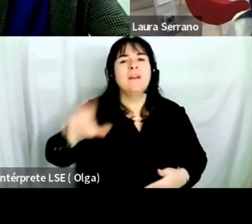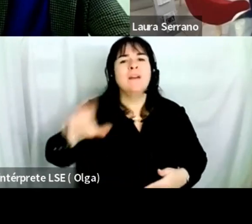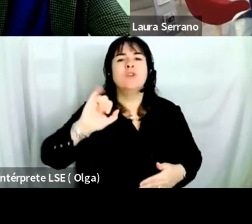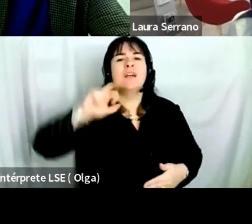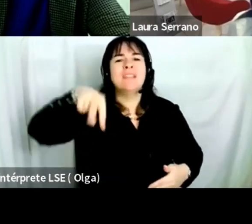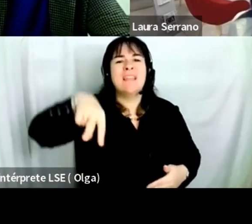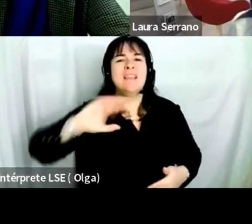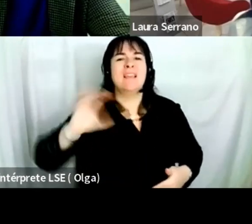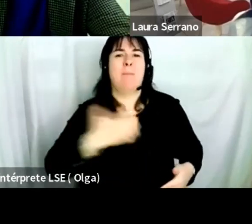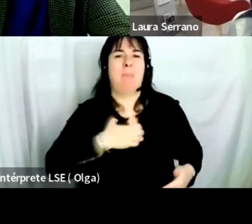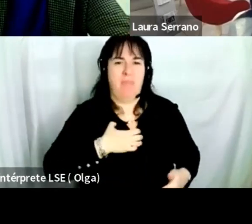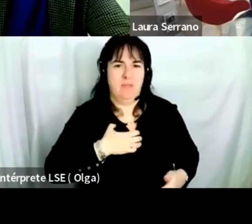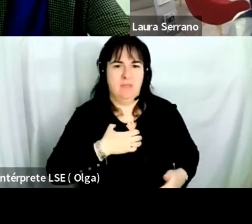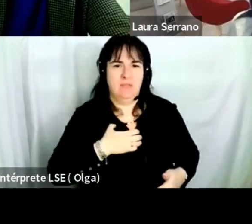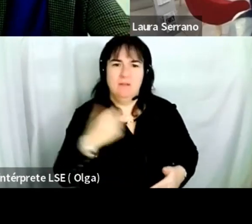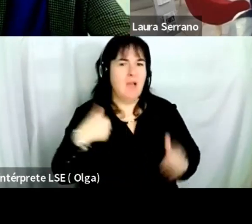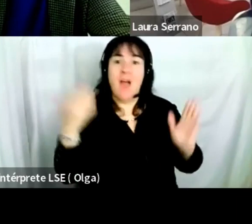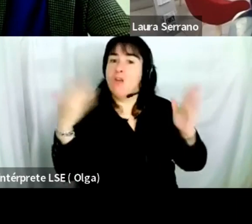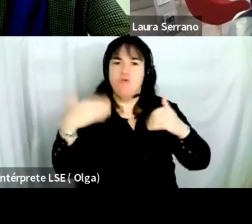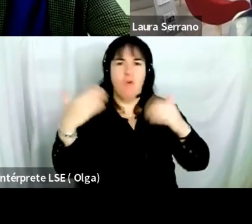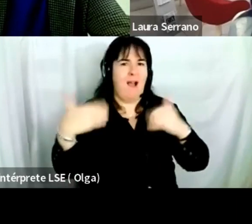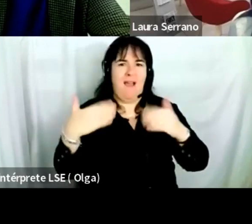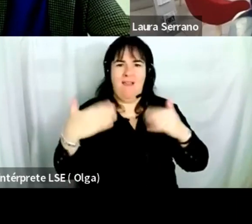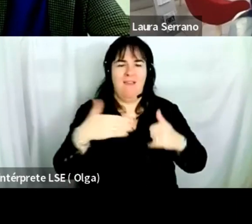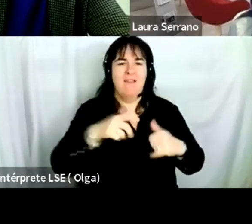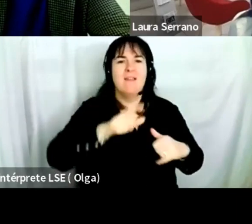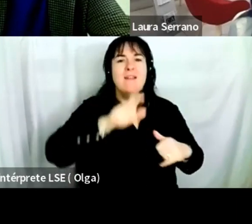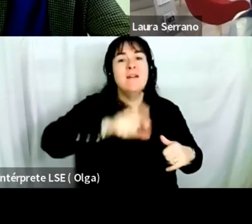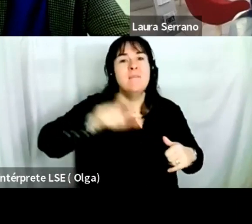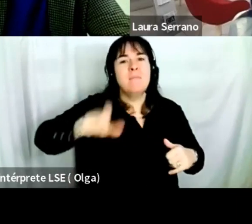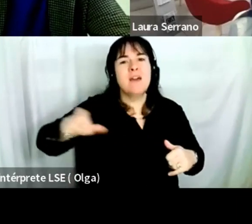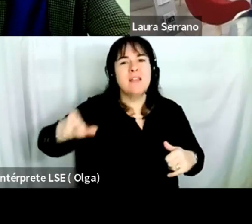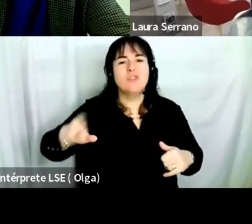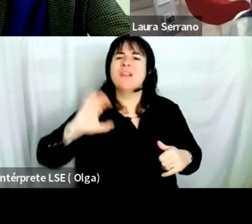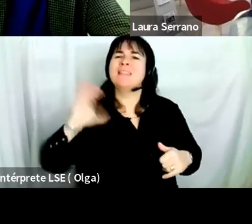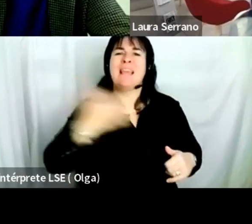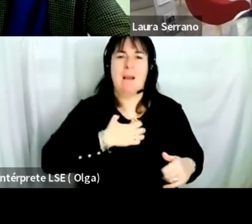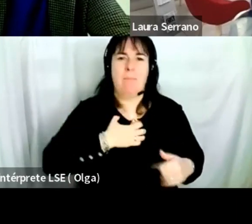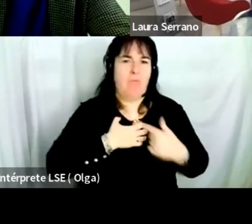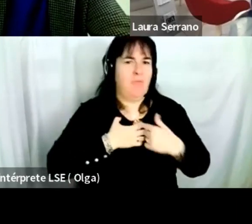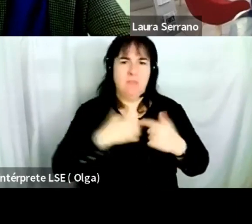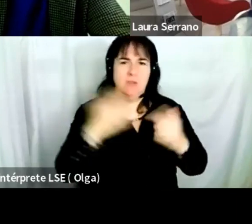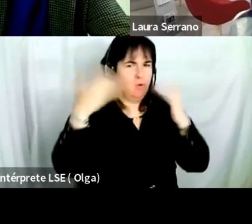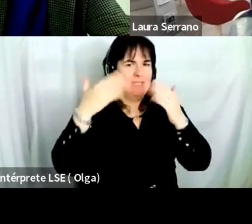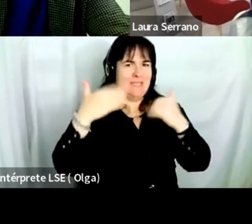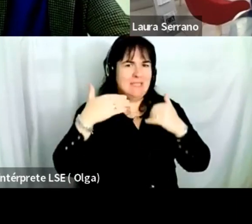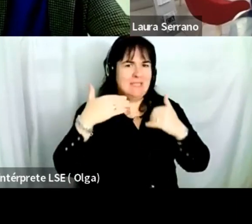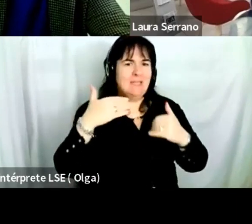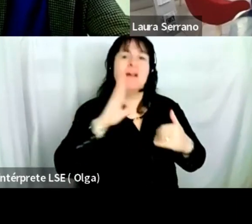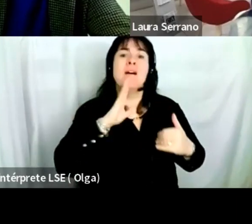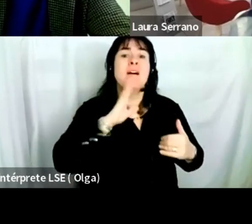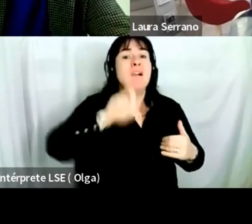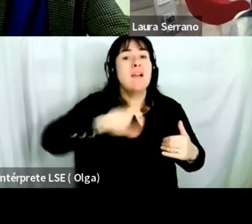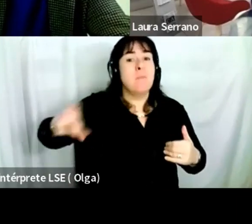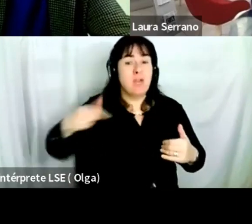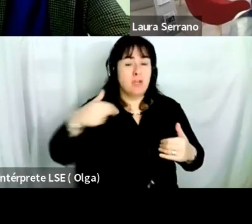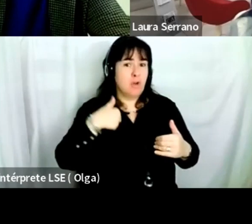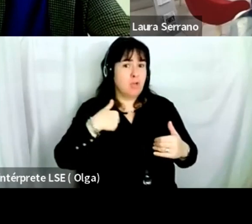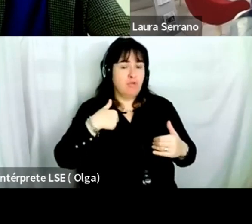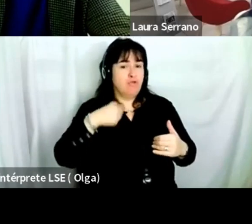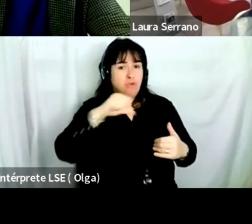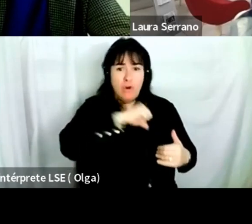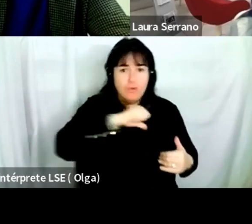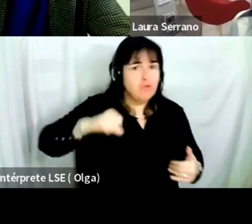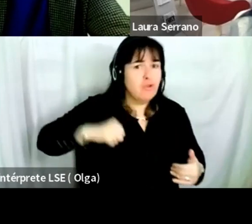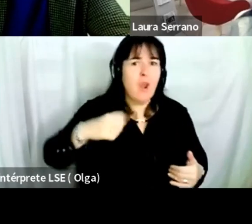Ya no existen las personas incapaces, es decir, aquellas que no podían valerse por sí mismas